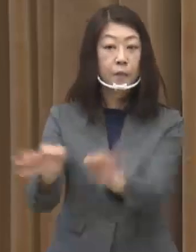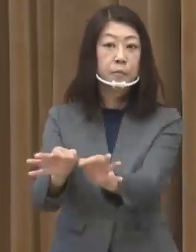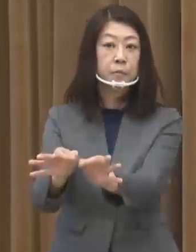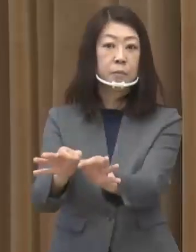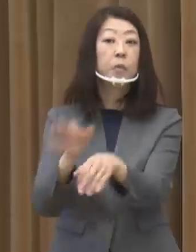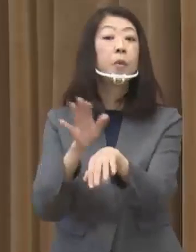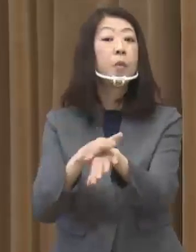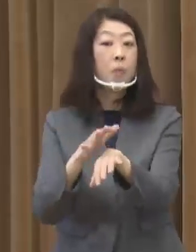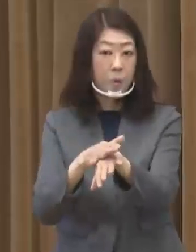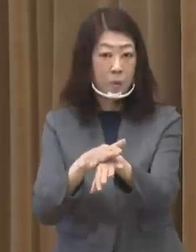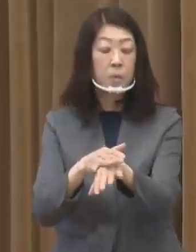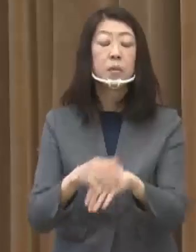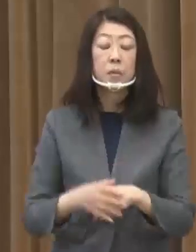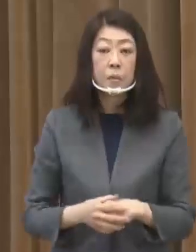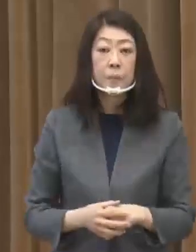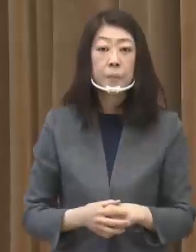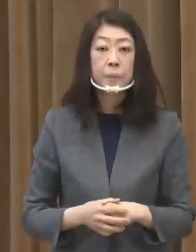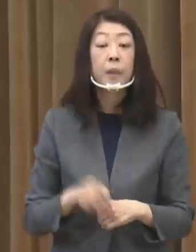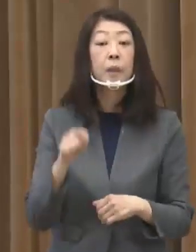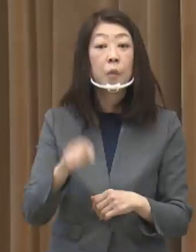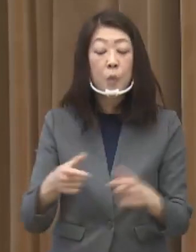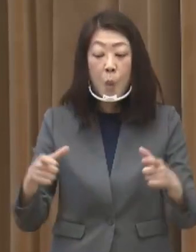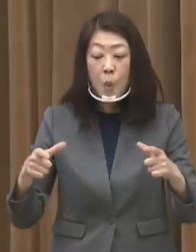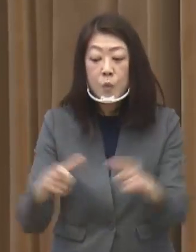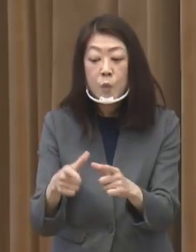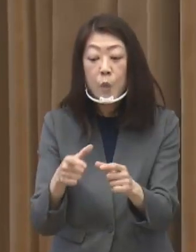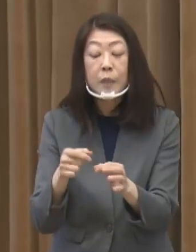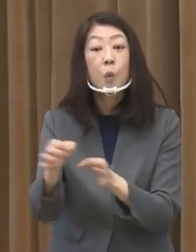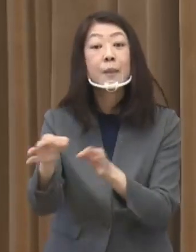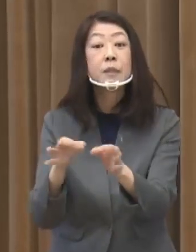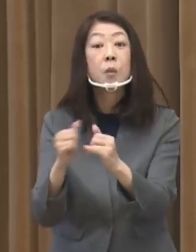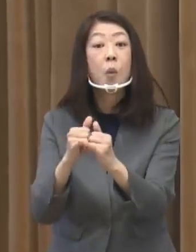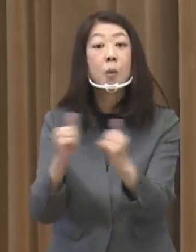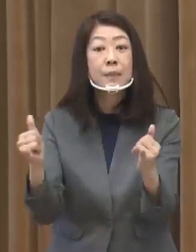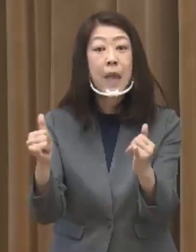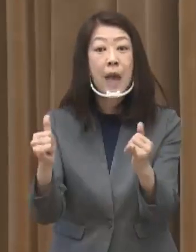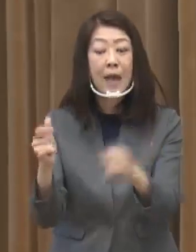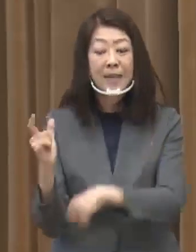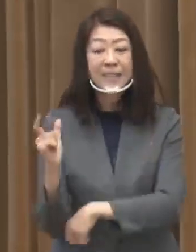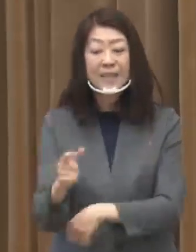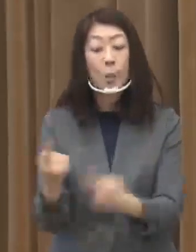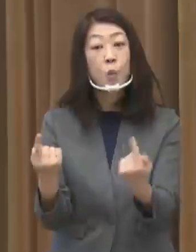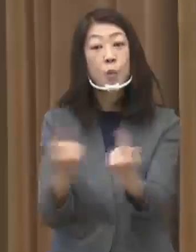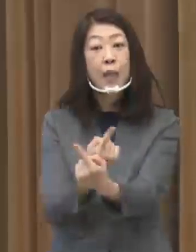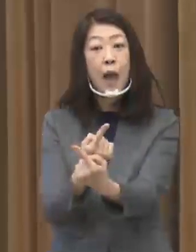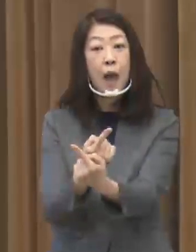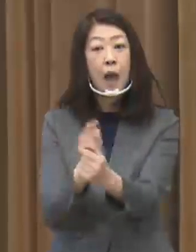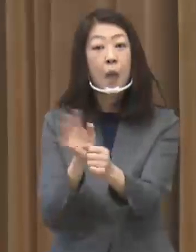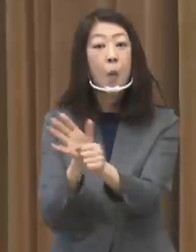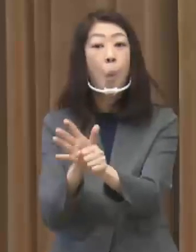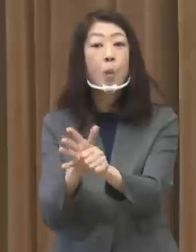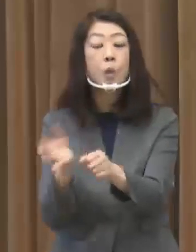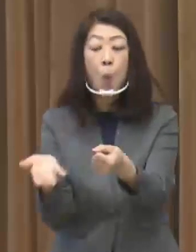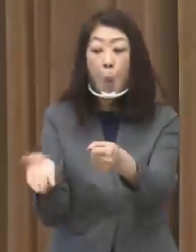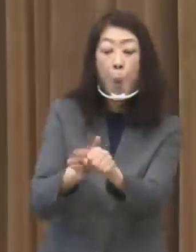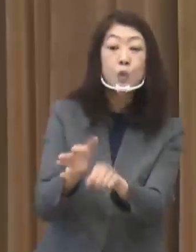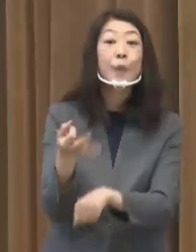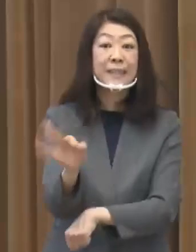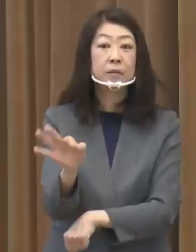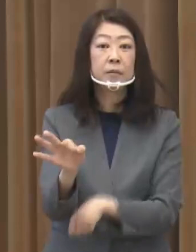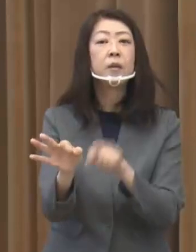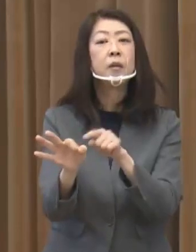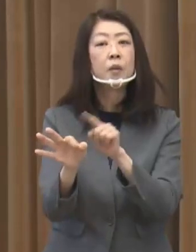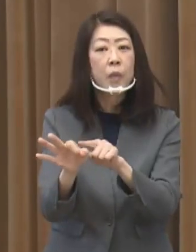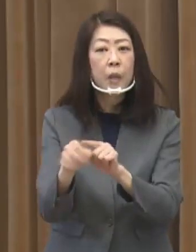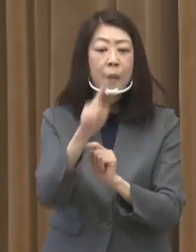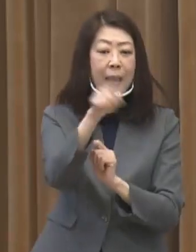するものであります。この小規模事業者持続化補助金は、人と接触する機会を減少させ